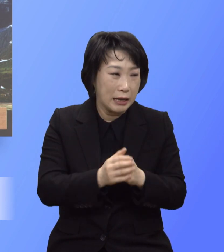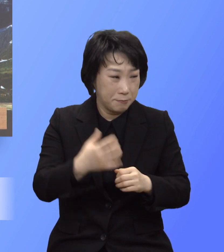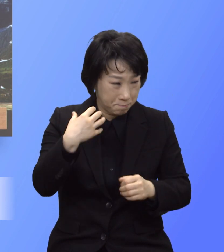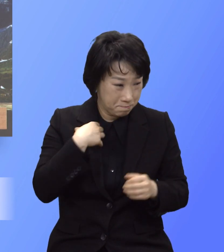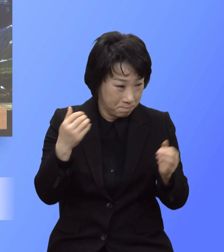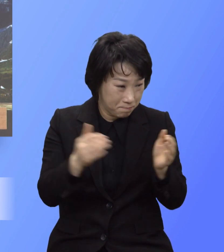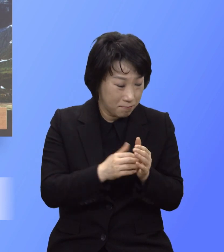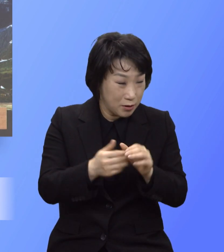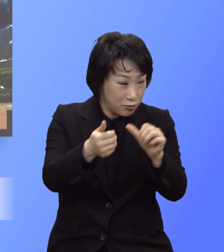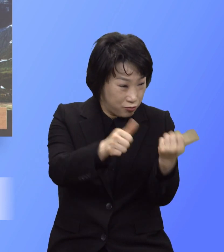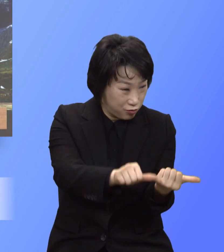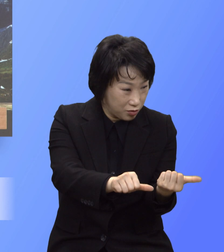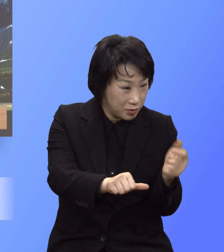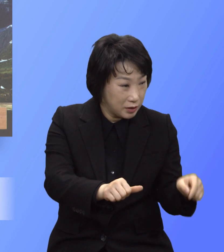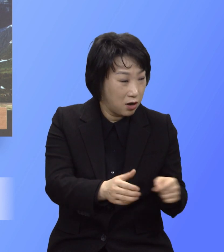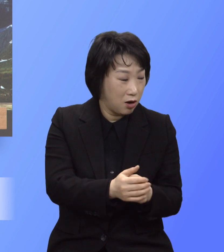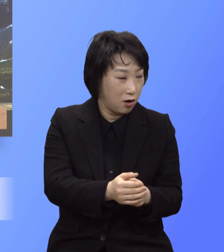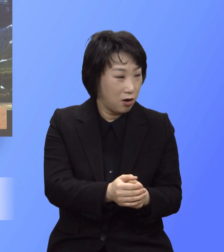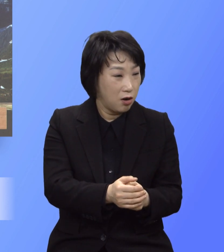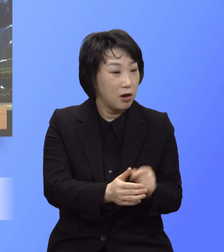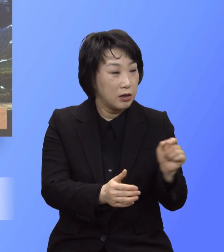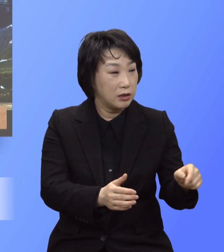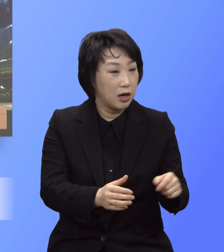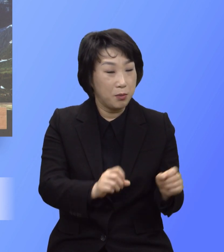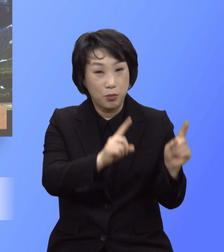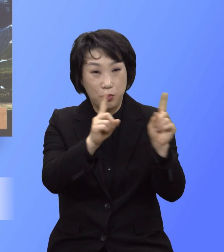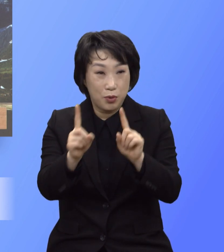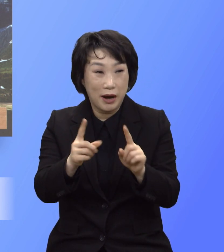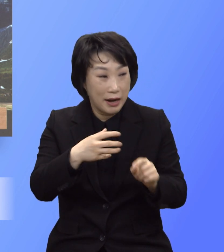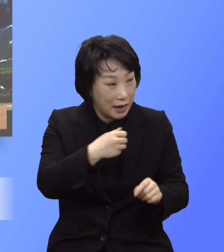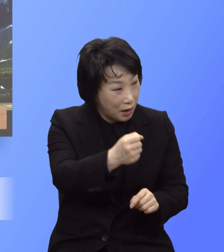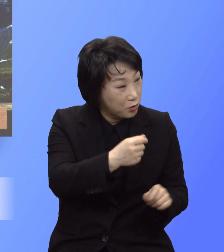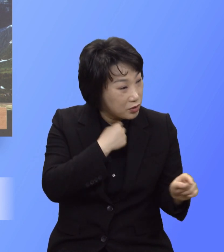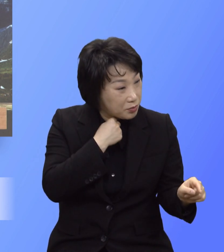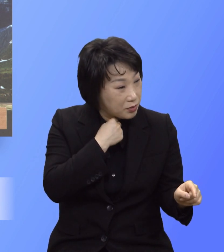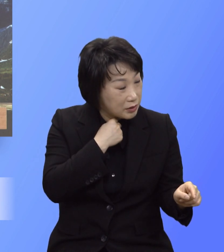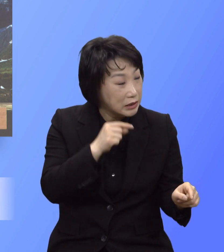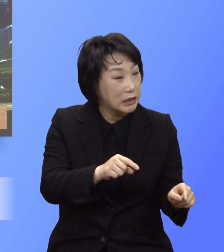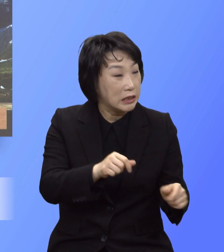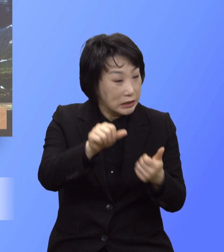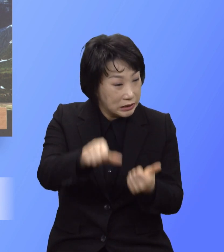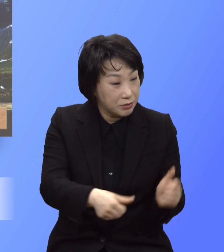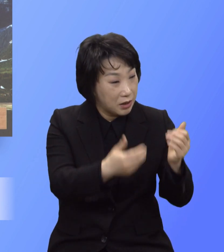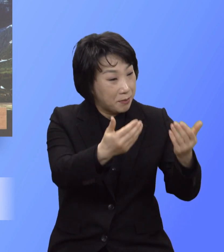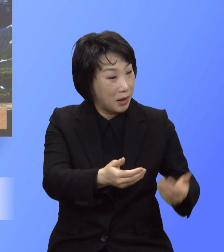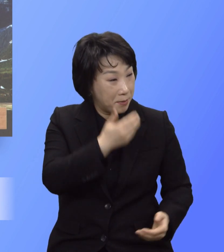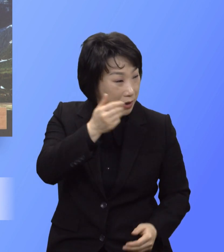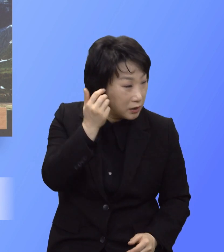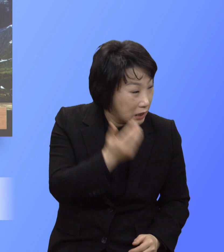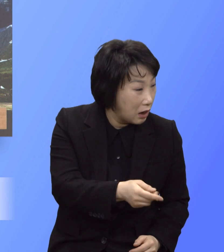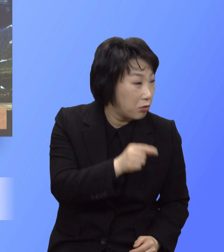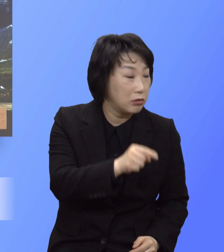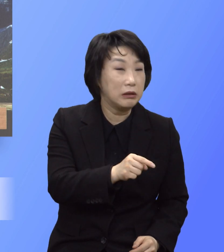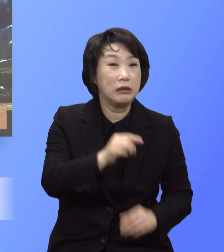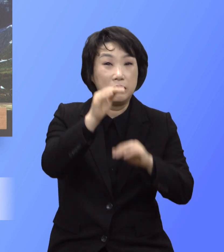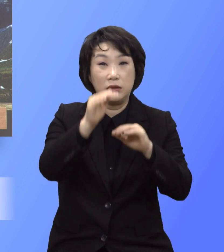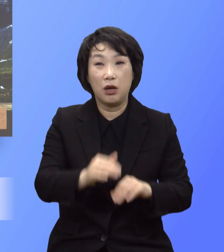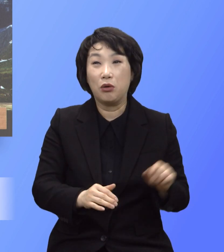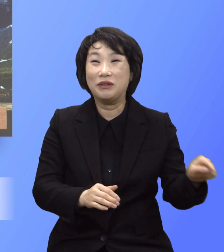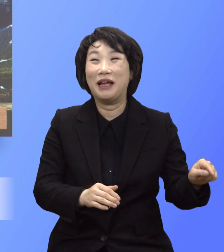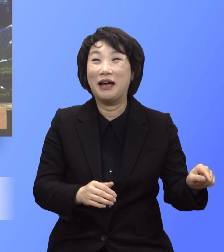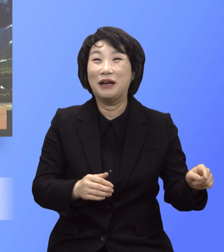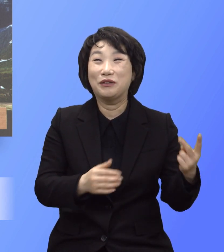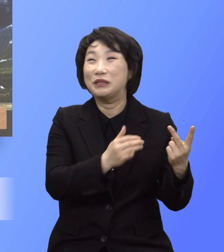짊어지고 죽음으로 말미암아 부활을 얻으려는 이 침례를 받을 수 있느냐 그 말입니다. 이게